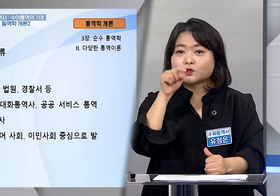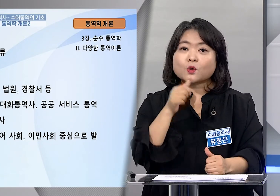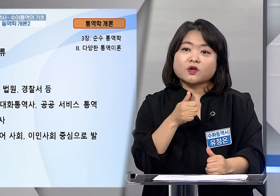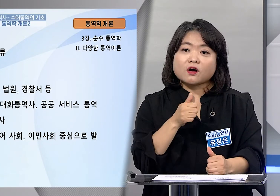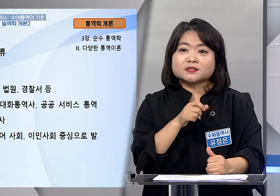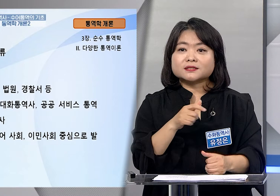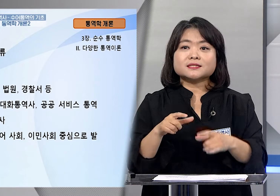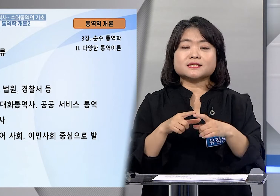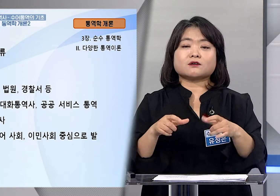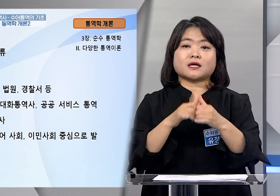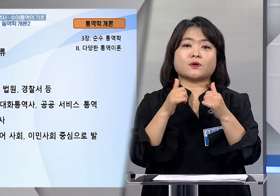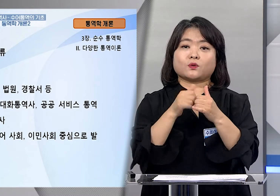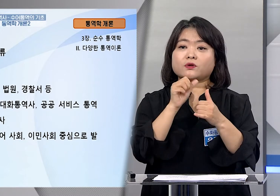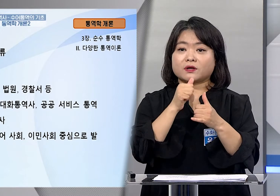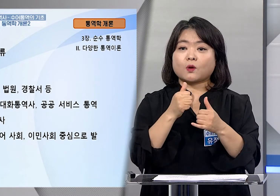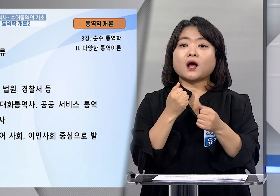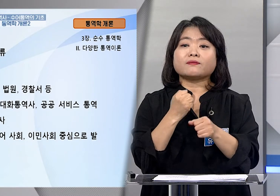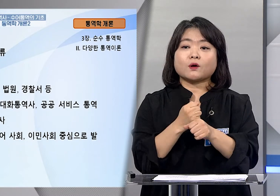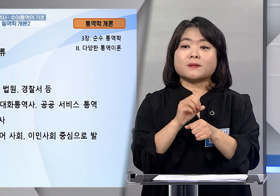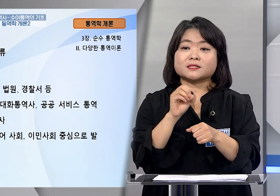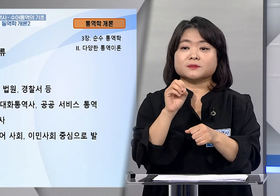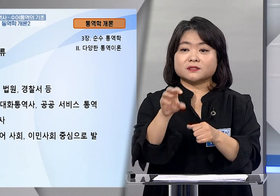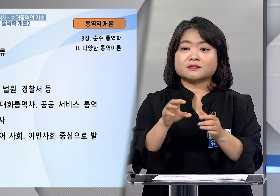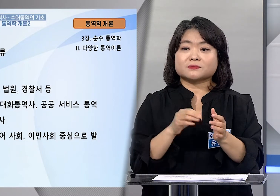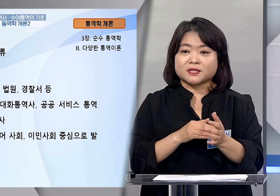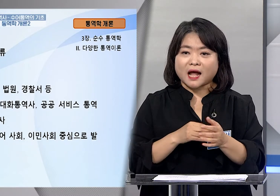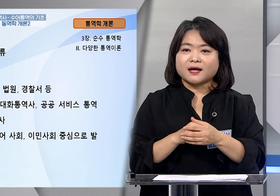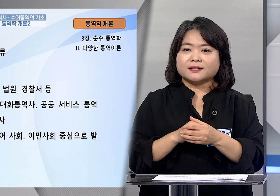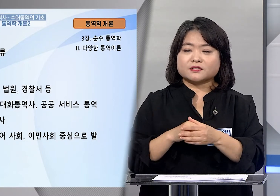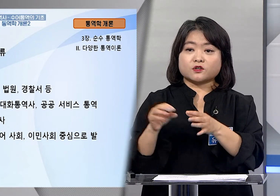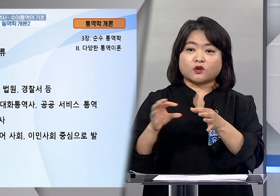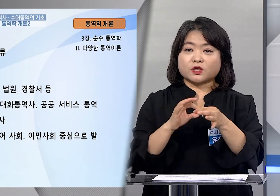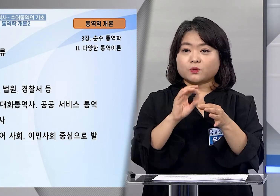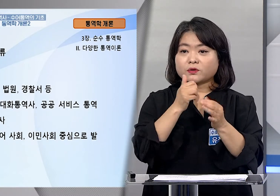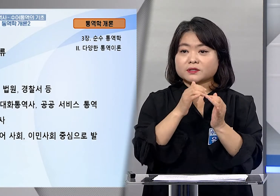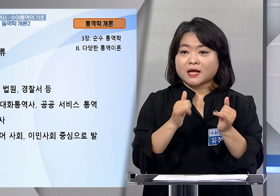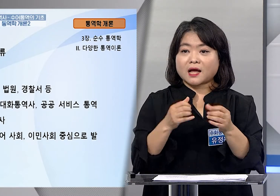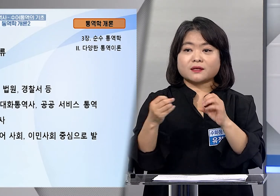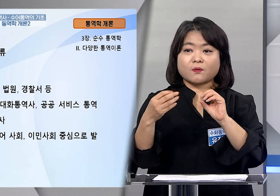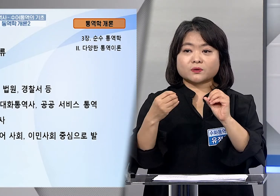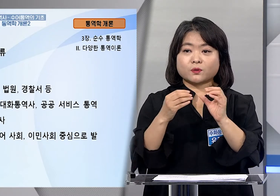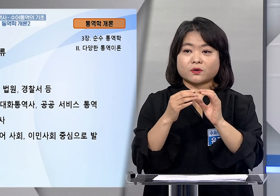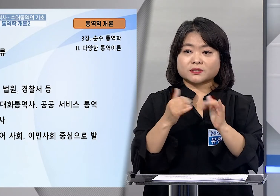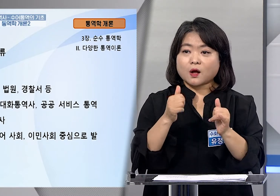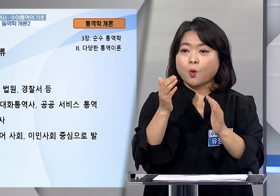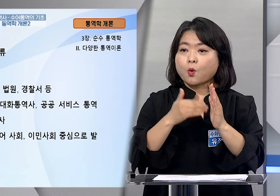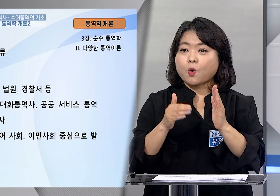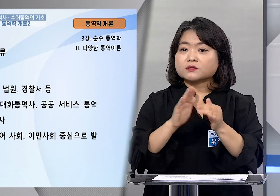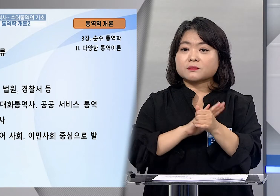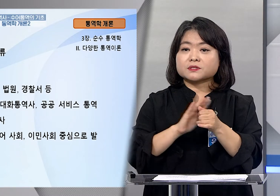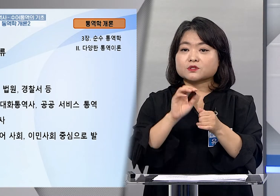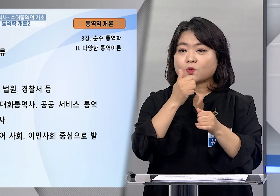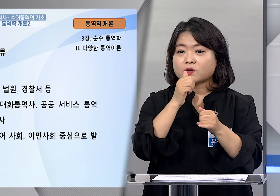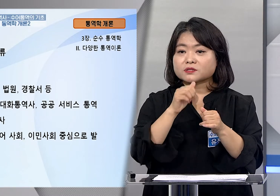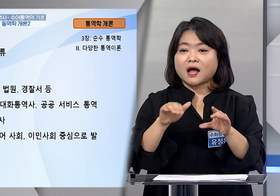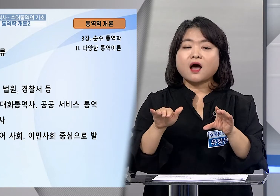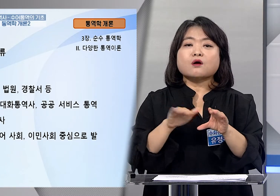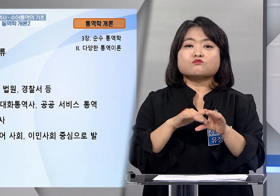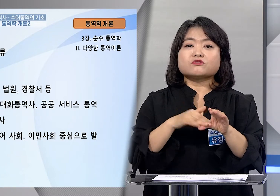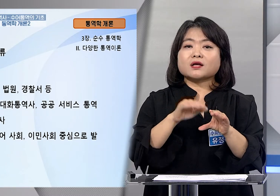통역들을 지역사회 통역이라고 한다고 말씀을 드렸습니다. 그래서 연계 통역사, 대화 통역사, 공공서비스 통역사, 문화